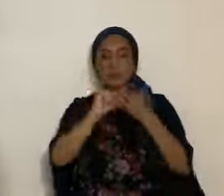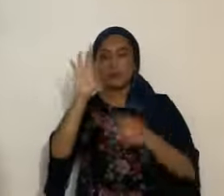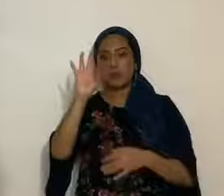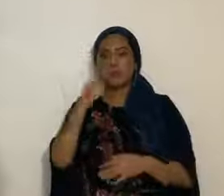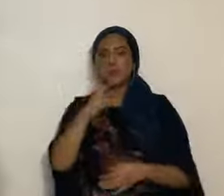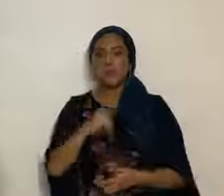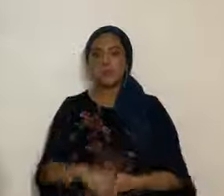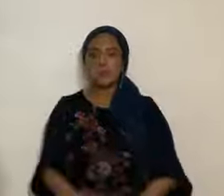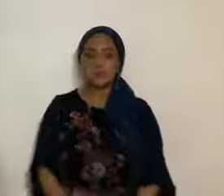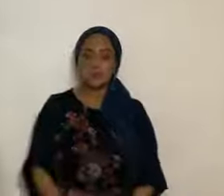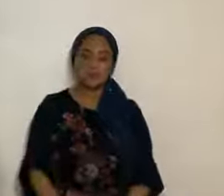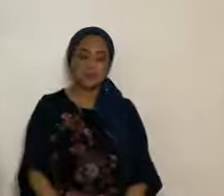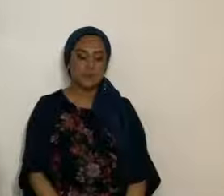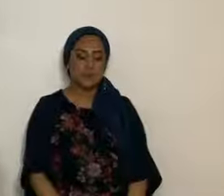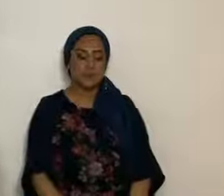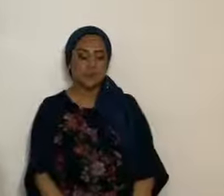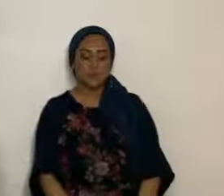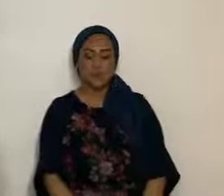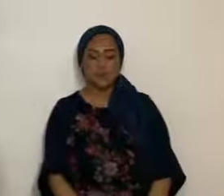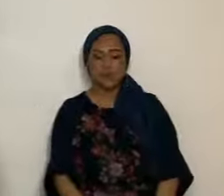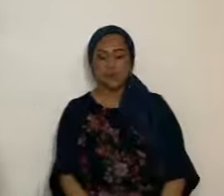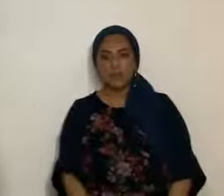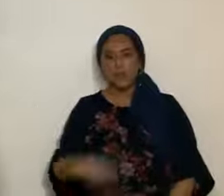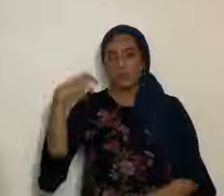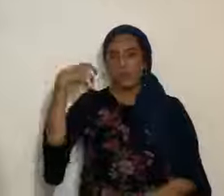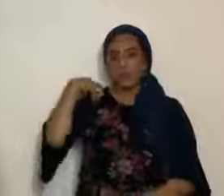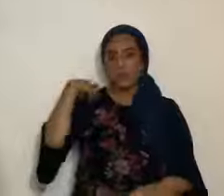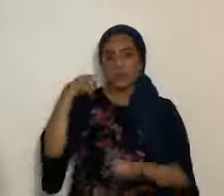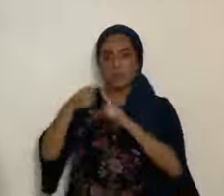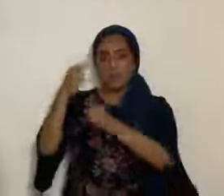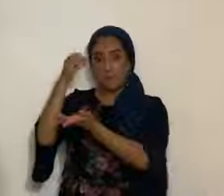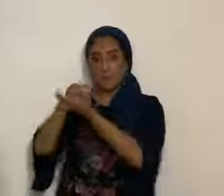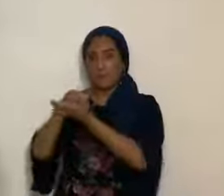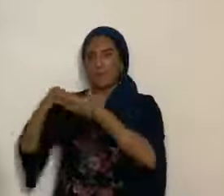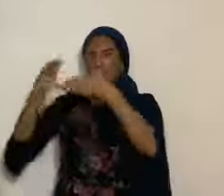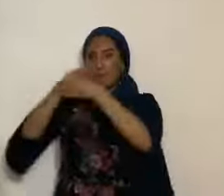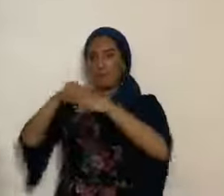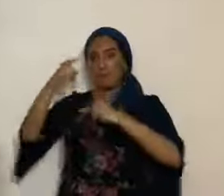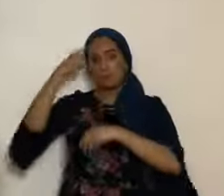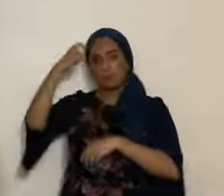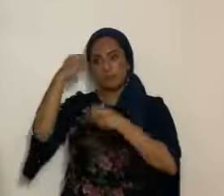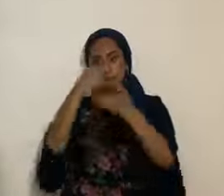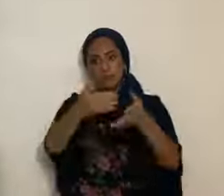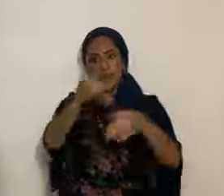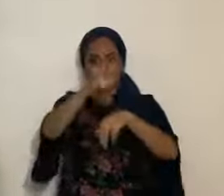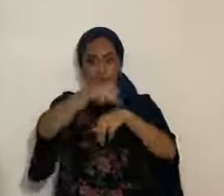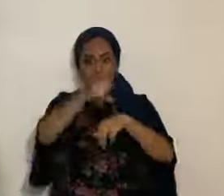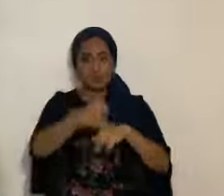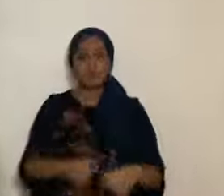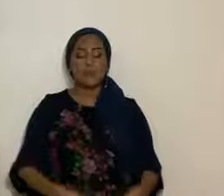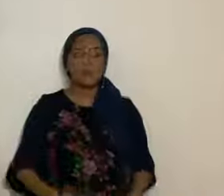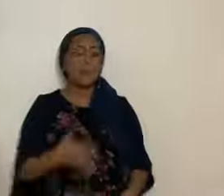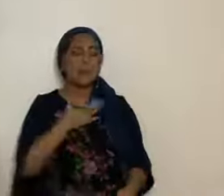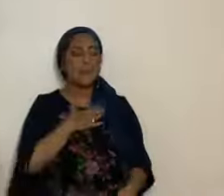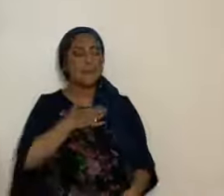manera: entonces el jefe de los coperos contó sus sueños a José y le dijo: yo soñaba que veía una vid